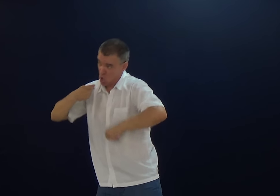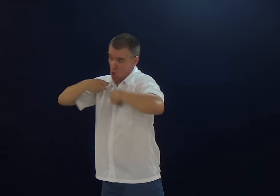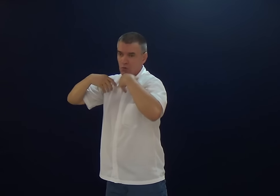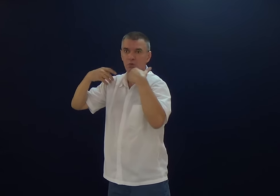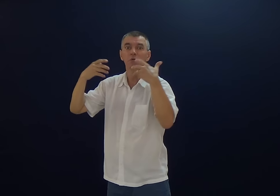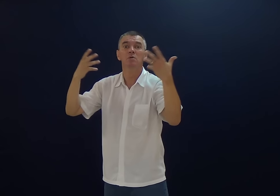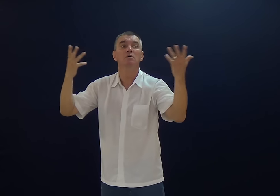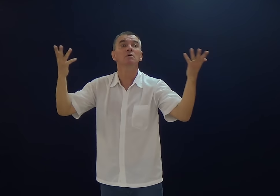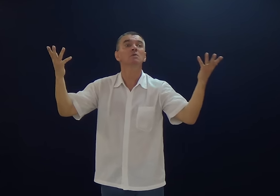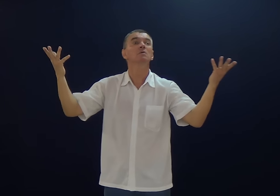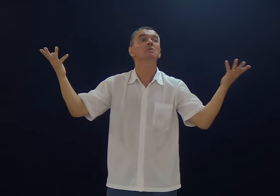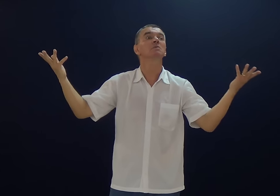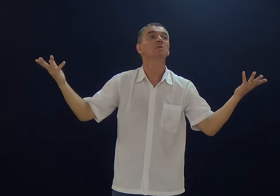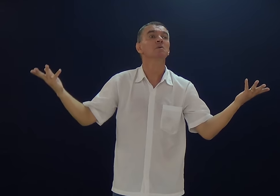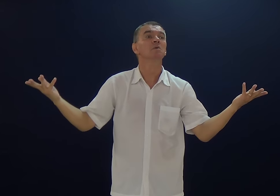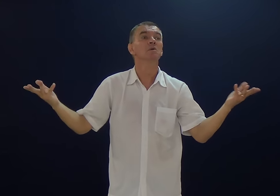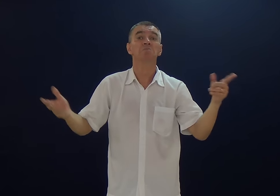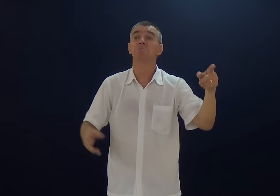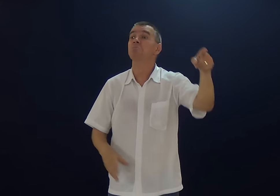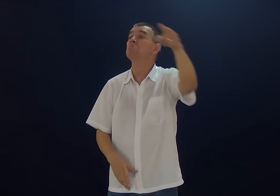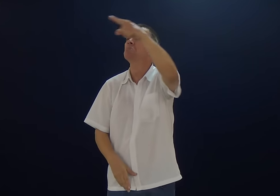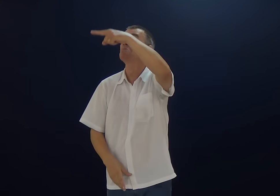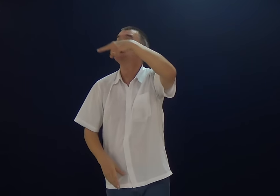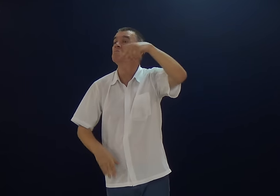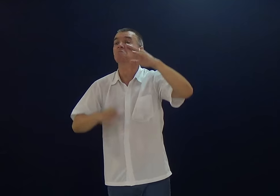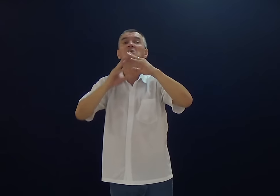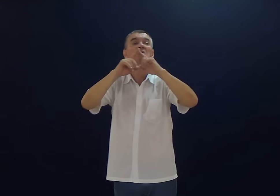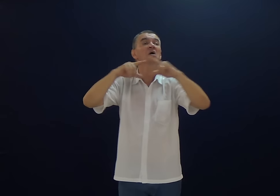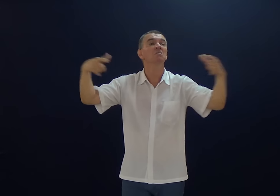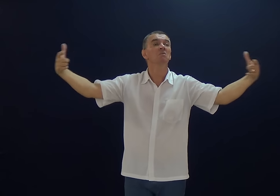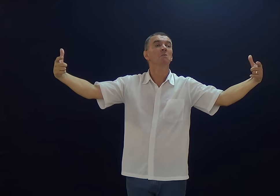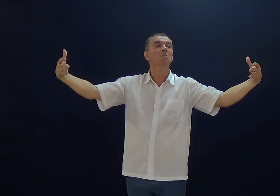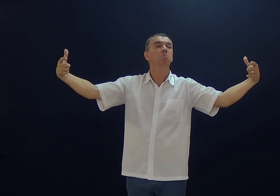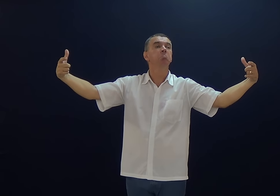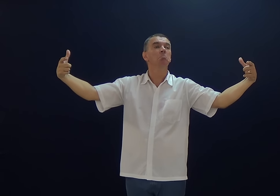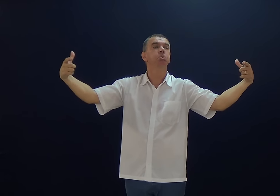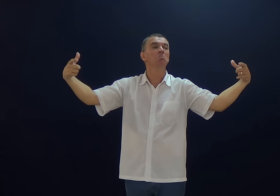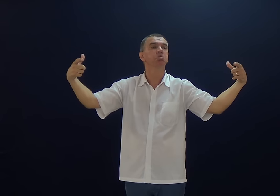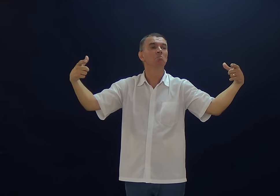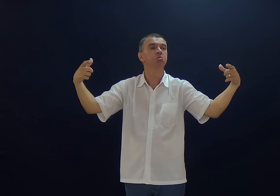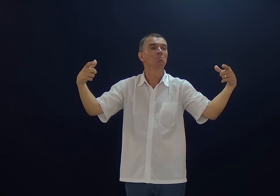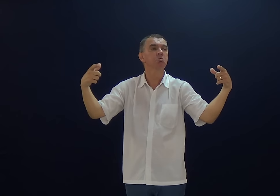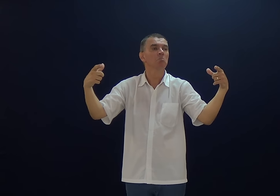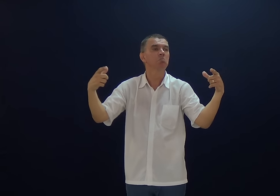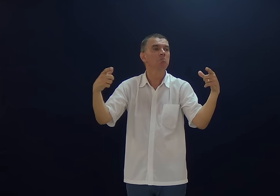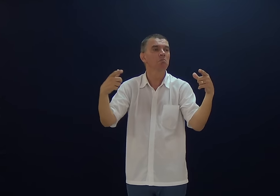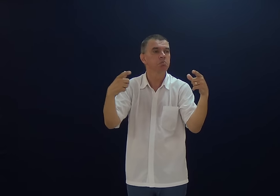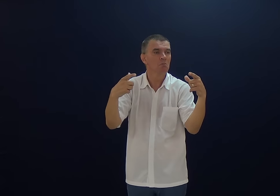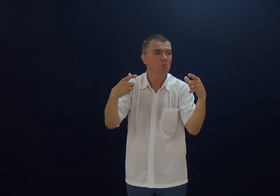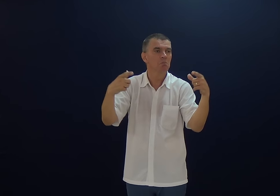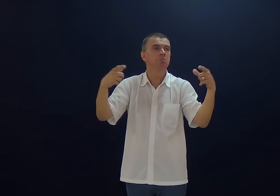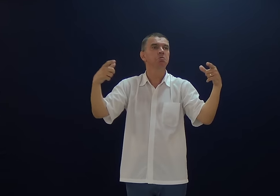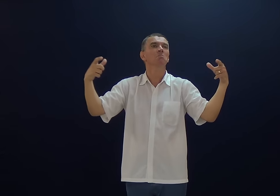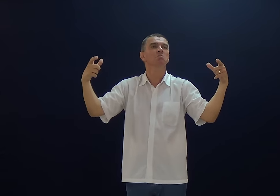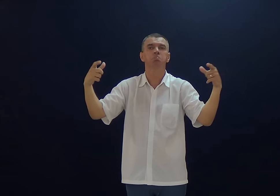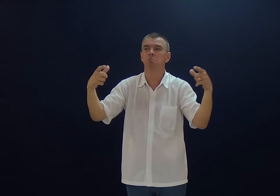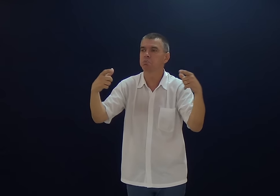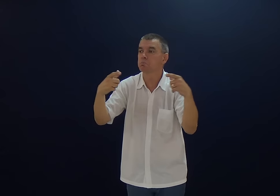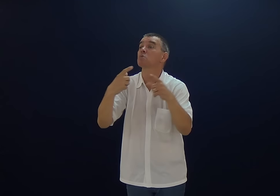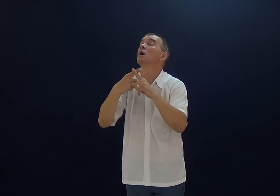igreja Ixe tá com problema e tem briga e tá acontecendo um monte de coisa aí depois descobre que a igreja tá diminuindo e